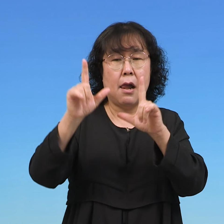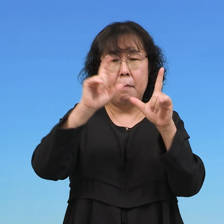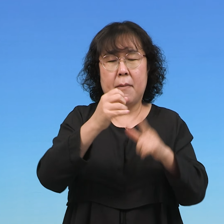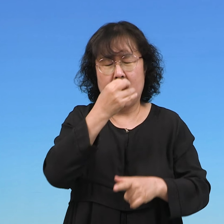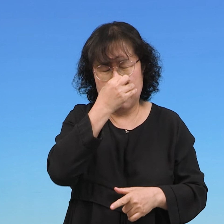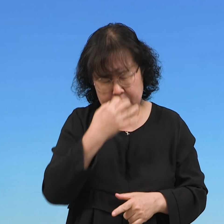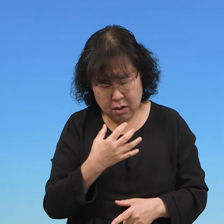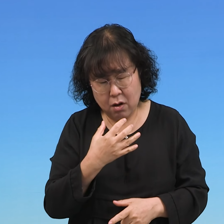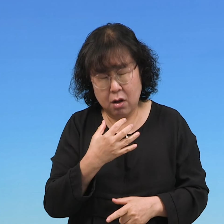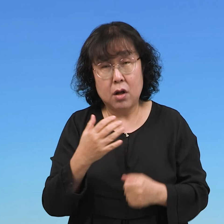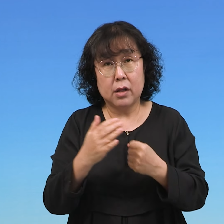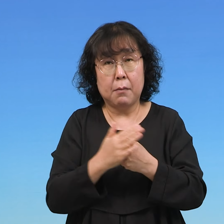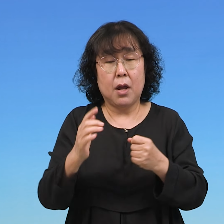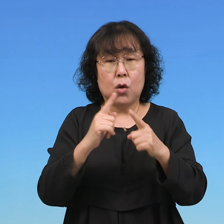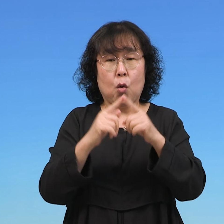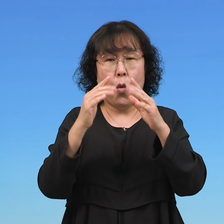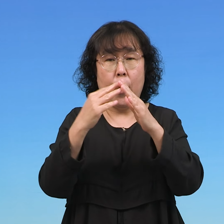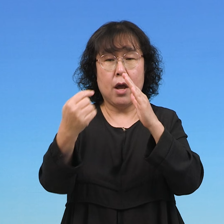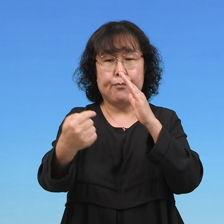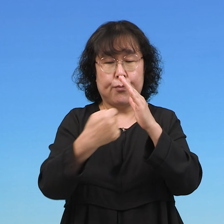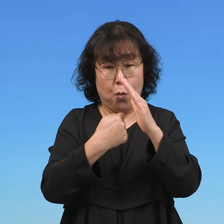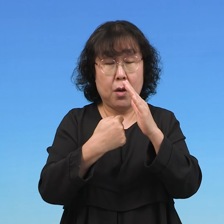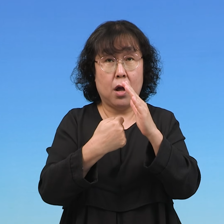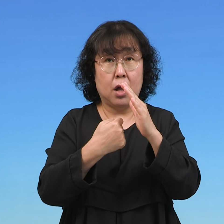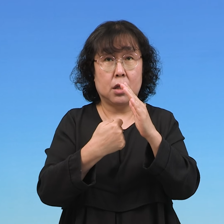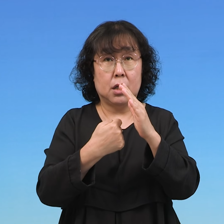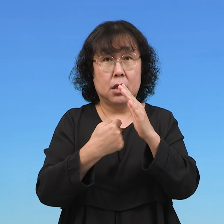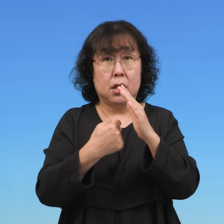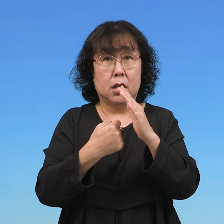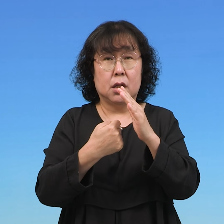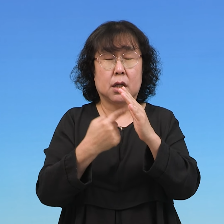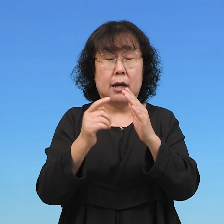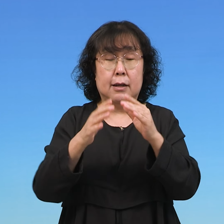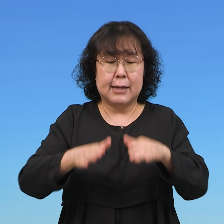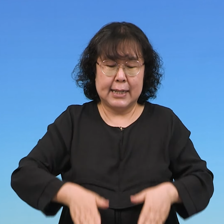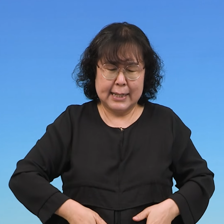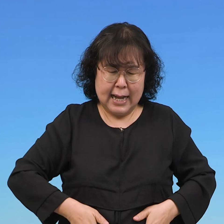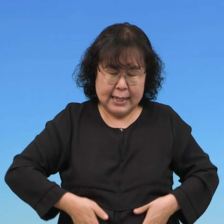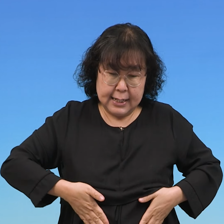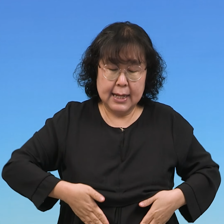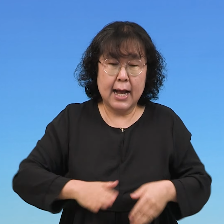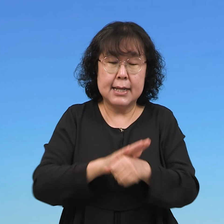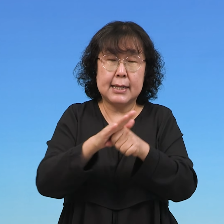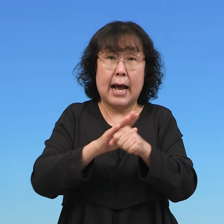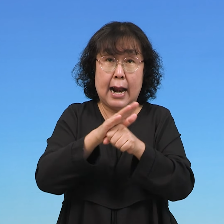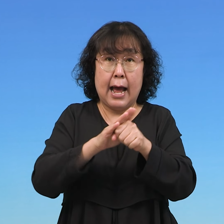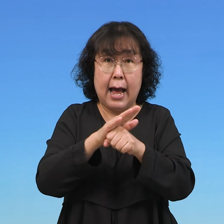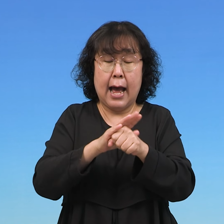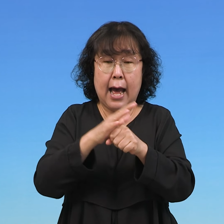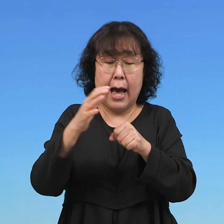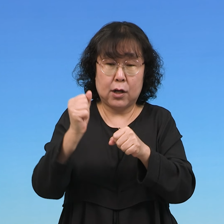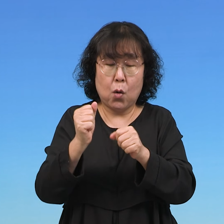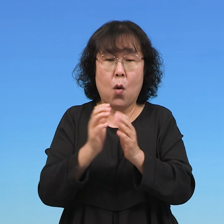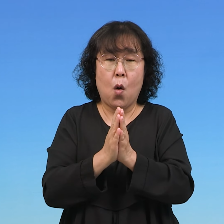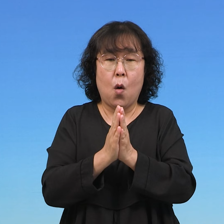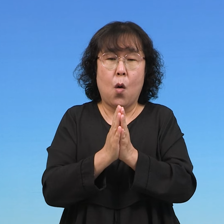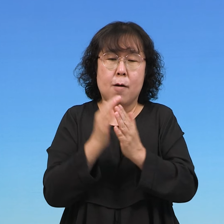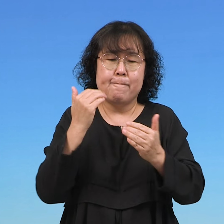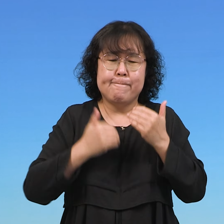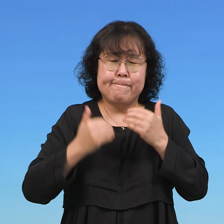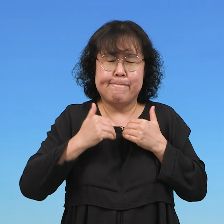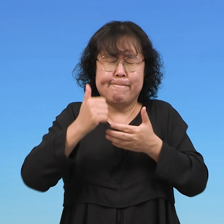그들이 교회를 찾으면 이 교회가 바로 이런 따뜻한 사랑으로 환대를 베푸는 곳, 그런 교회가